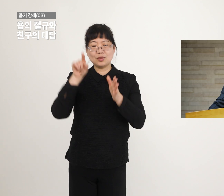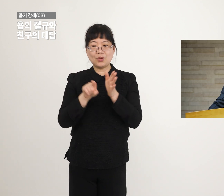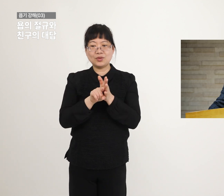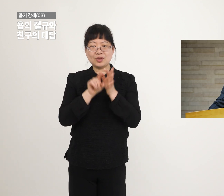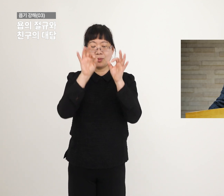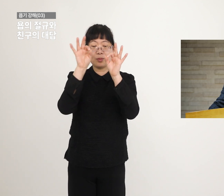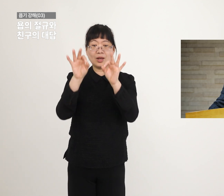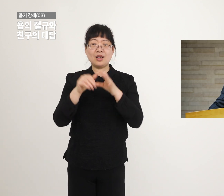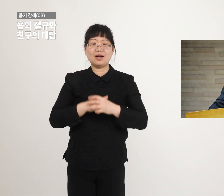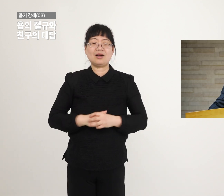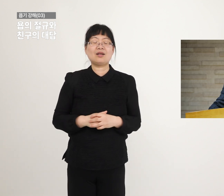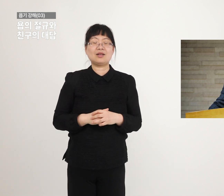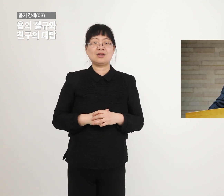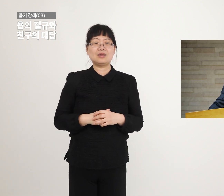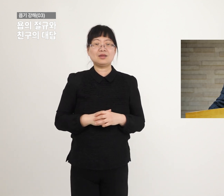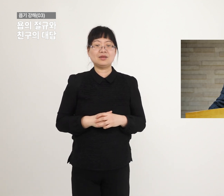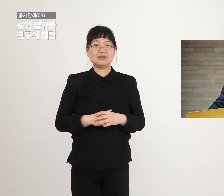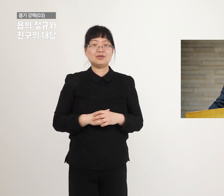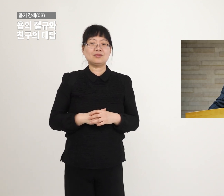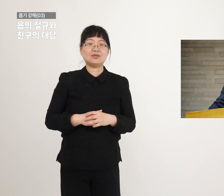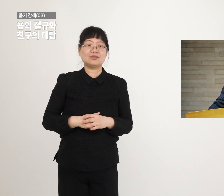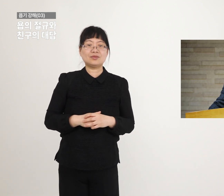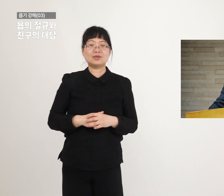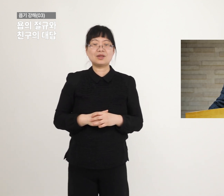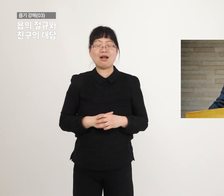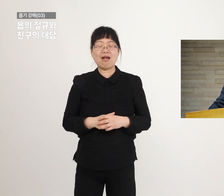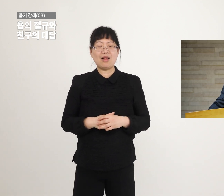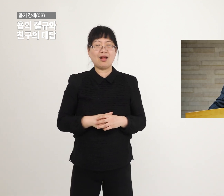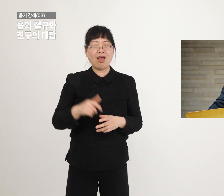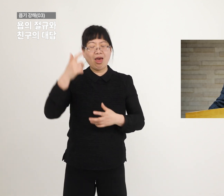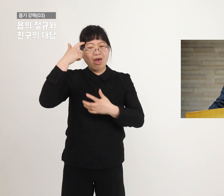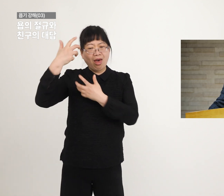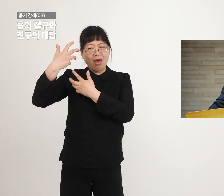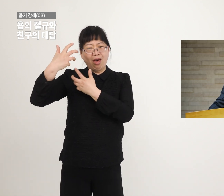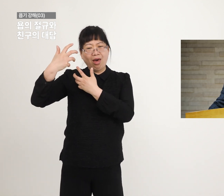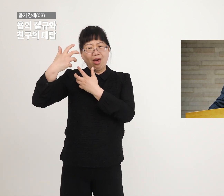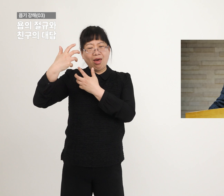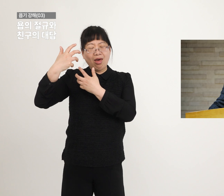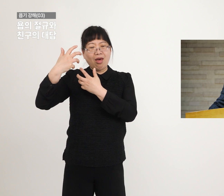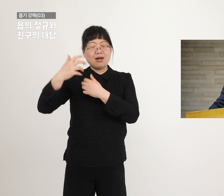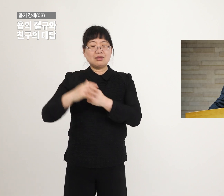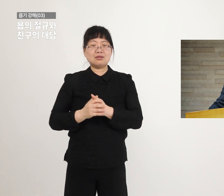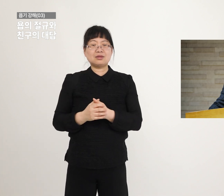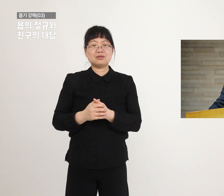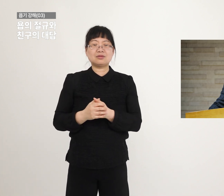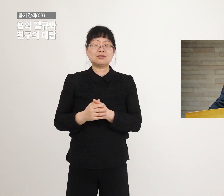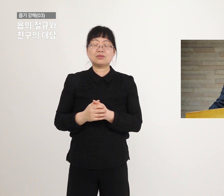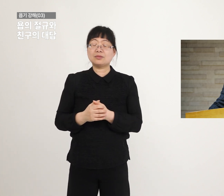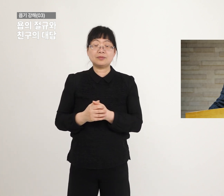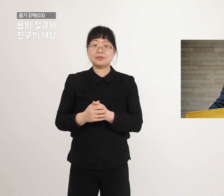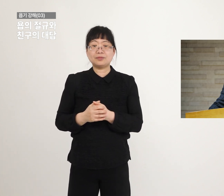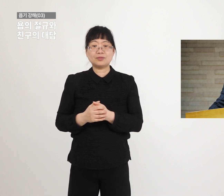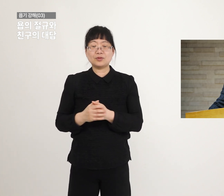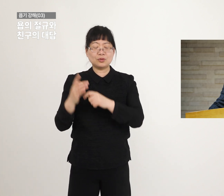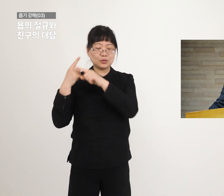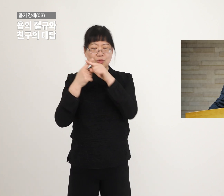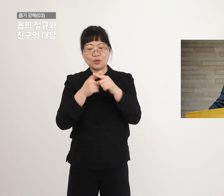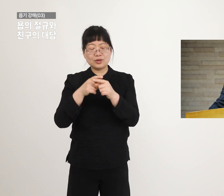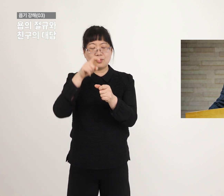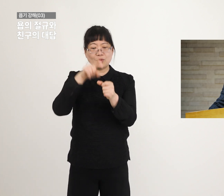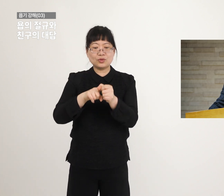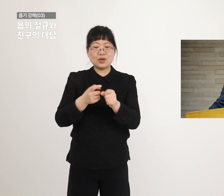기독교는 그렇게 광기설인 맹목적인 신앙을 우리에게 요구하지